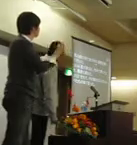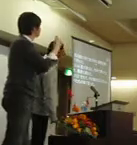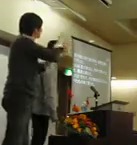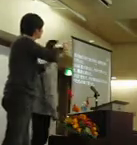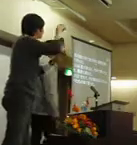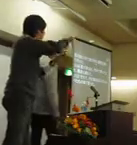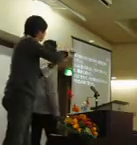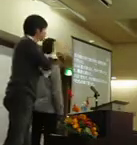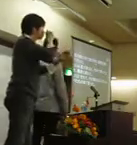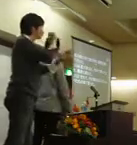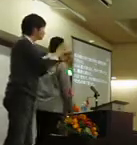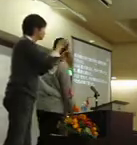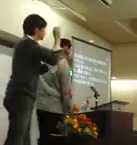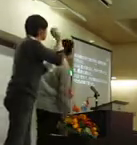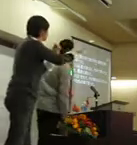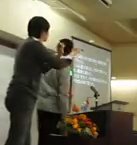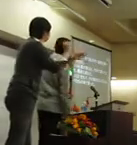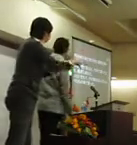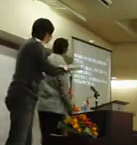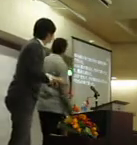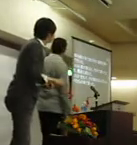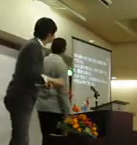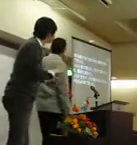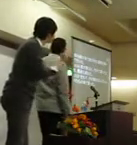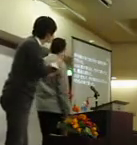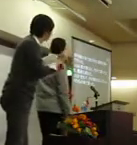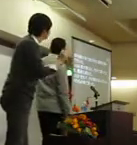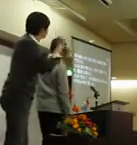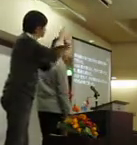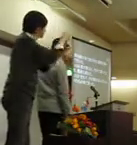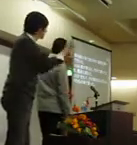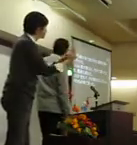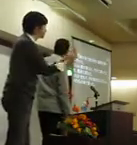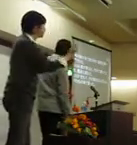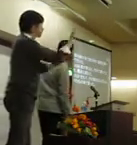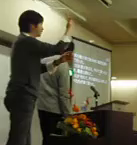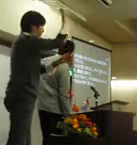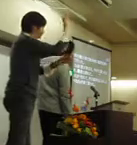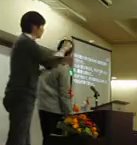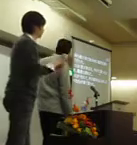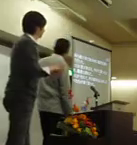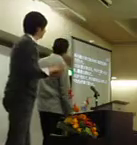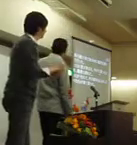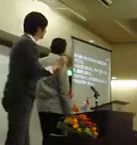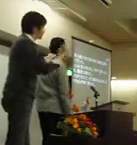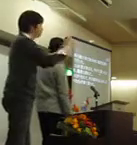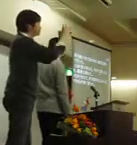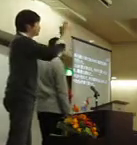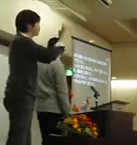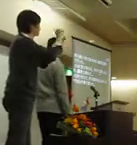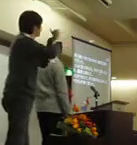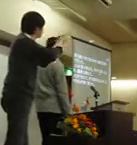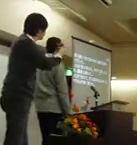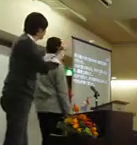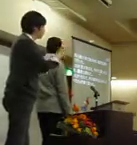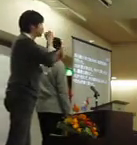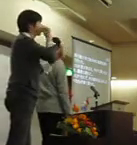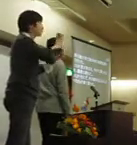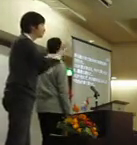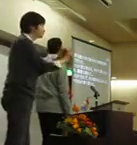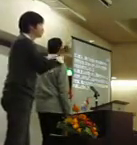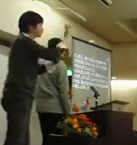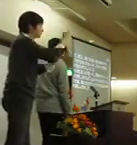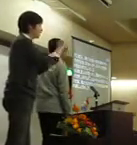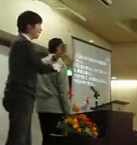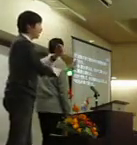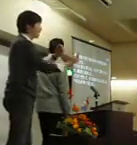麦をまいていった。麦が芽生えてやがて実った時、毒麦も現